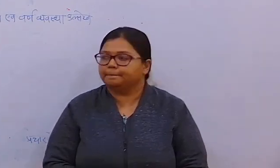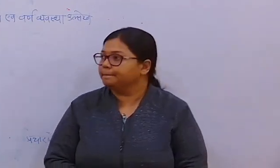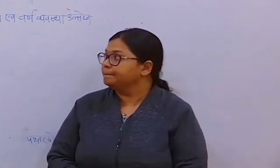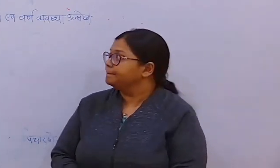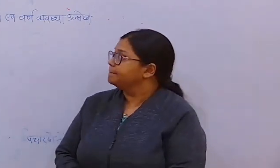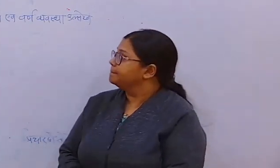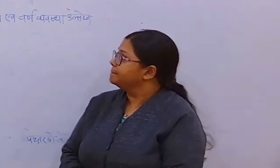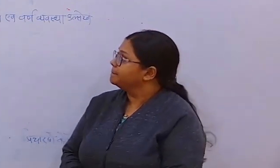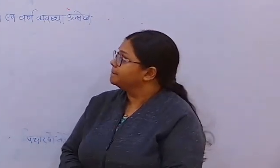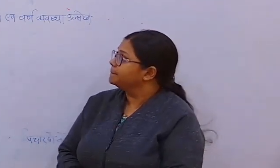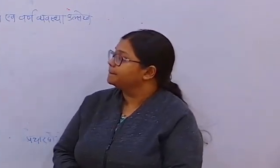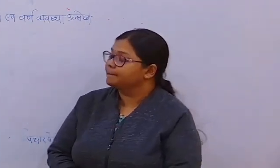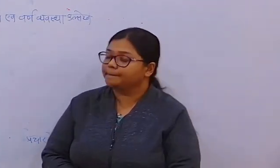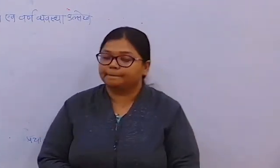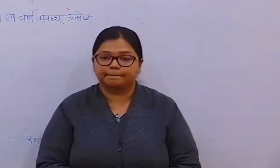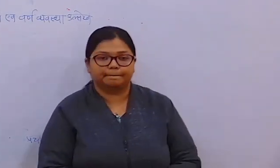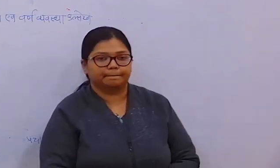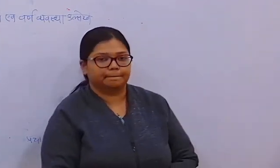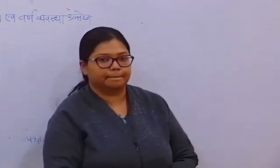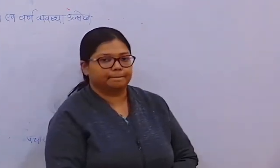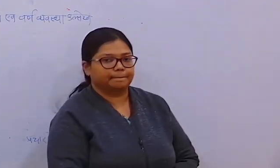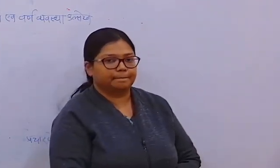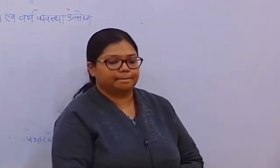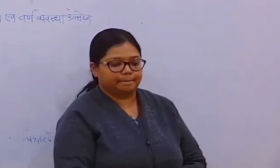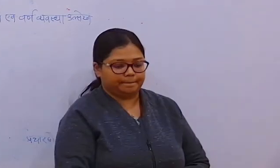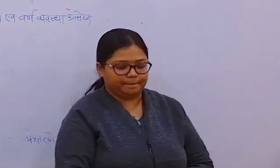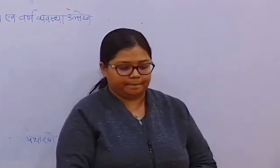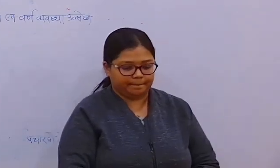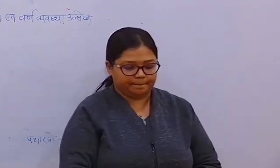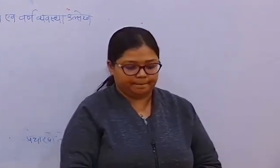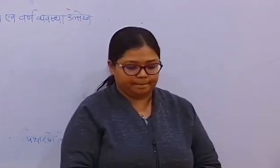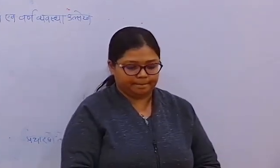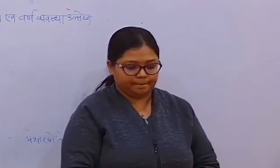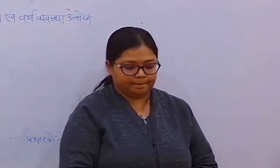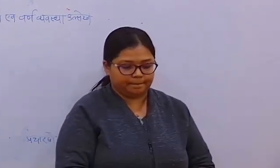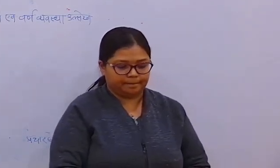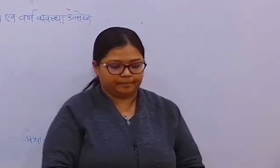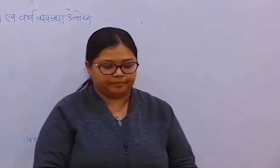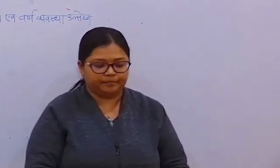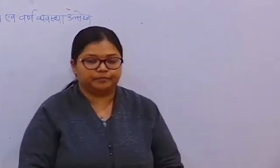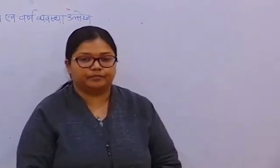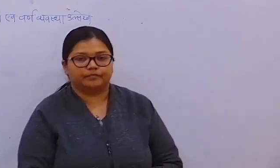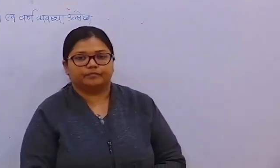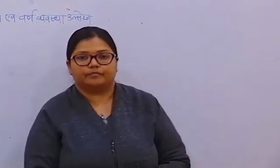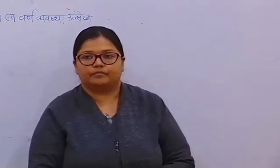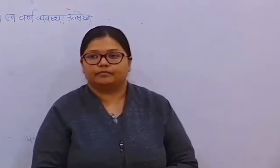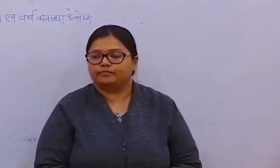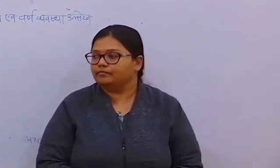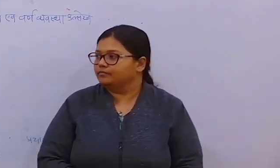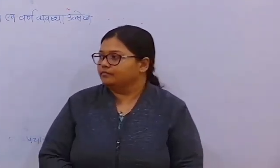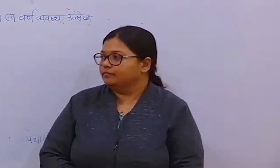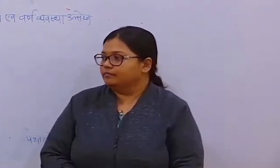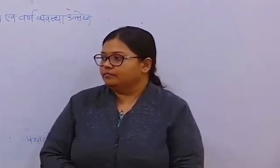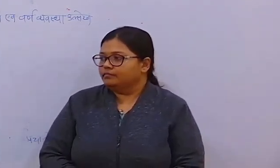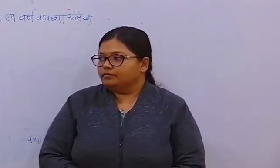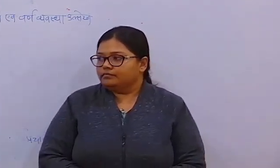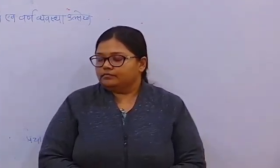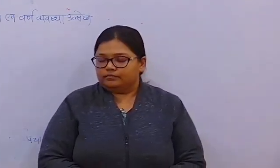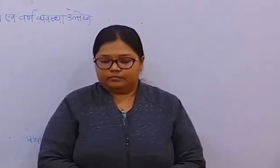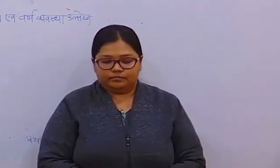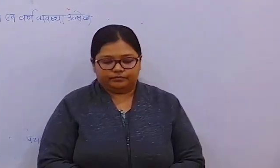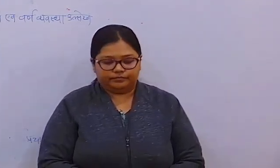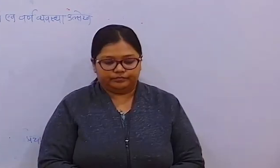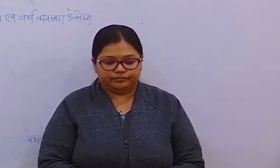इसको 4-5 बुक जो है अलग अलग उससे कलेक्ट करना पड़ा है, चीजें कई सारी विकिपीडिया में भी नहीं मिलेंगी, ठीक है। तो इसको थोड़ा सा